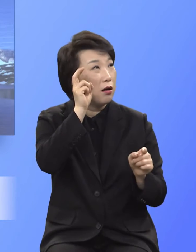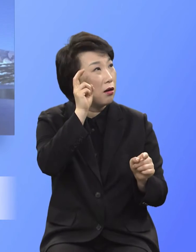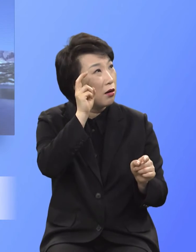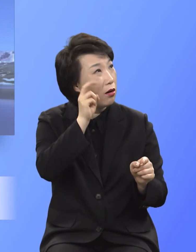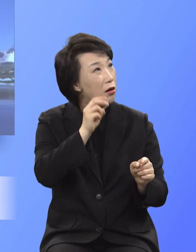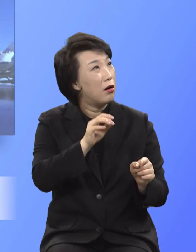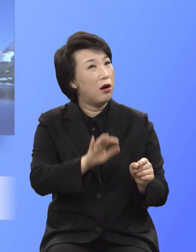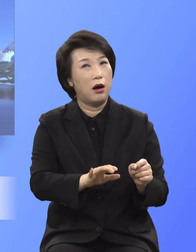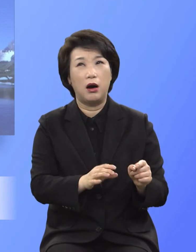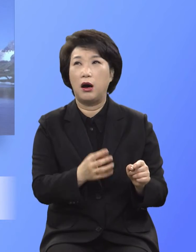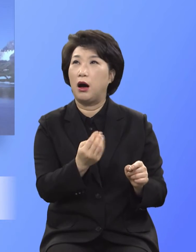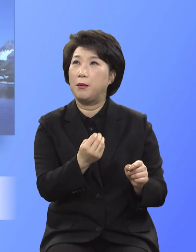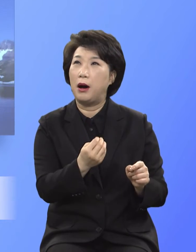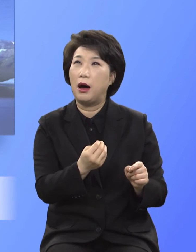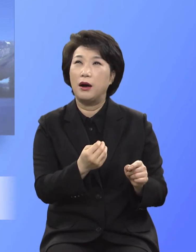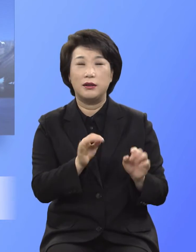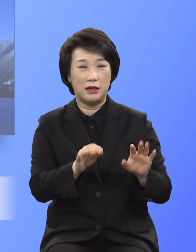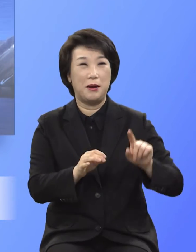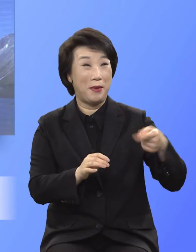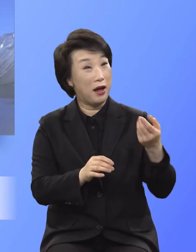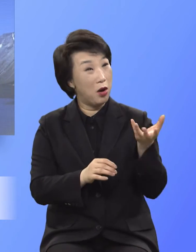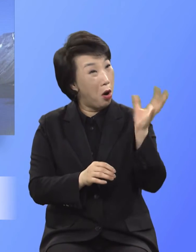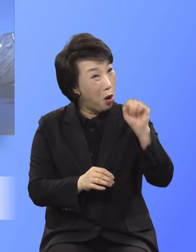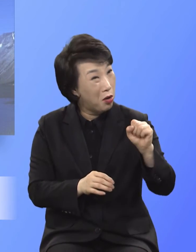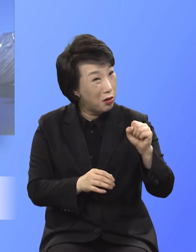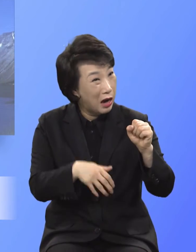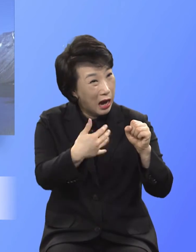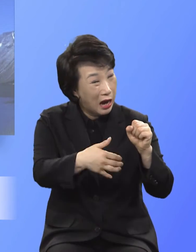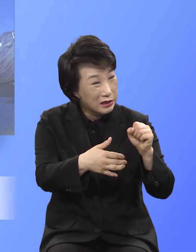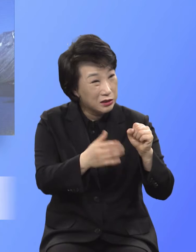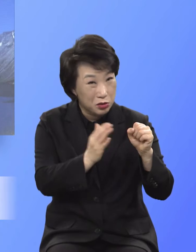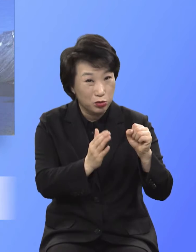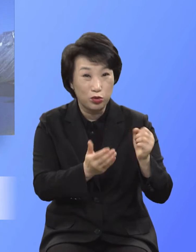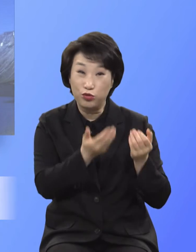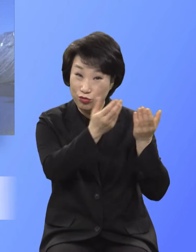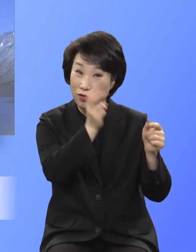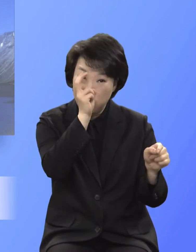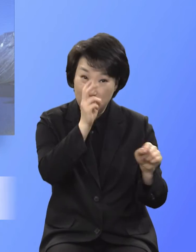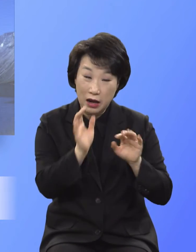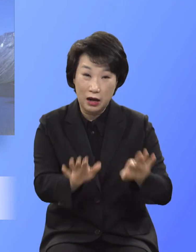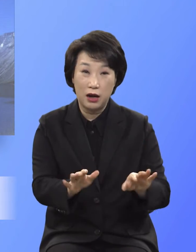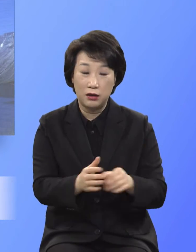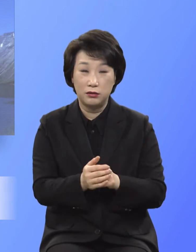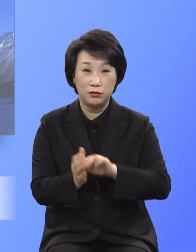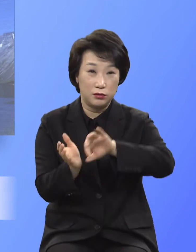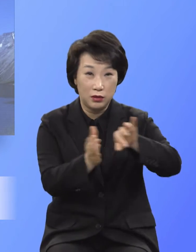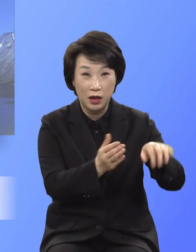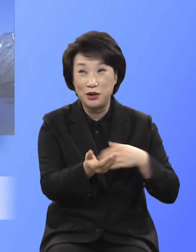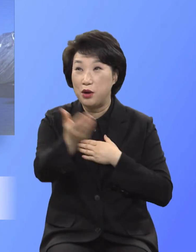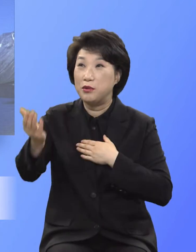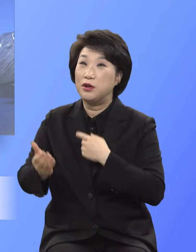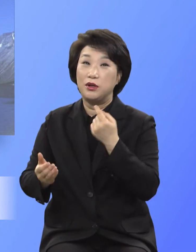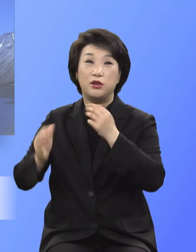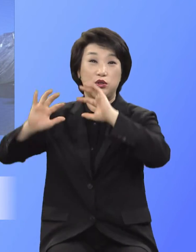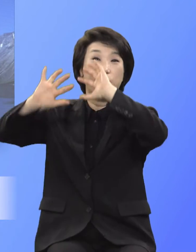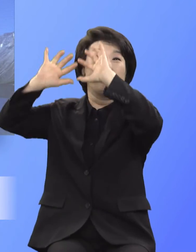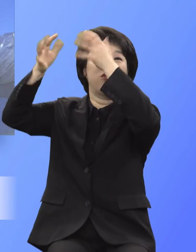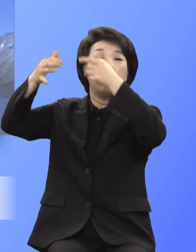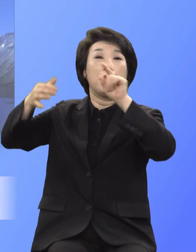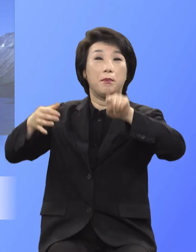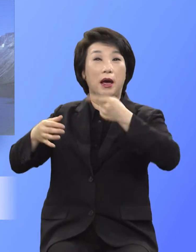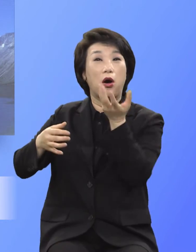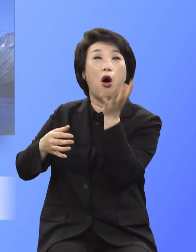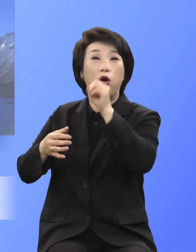비싸야 누구든지 아마 100억 안에 들어갈 것입니다. 근데 천국을 100억 주고 살 수